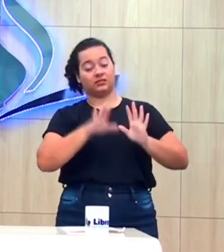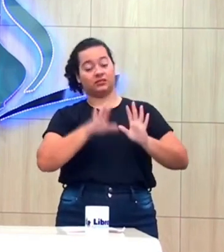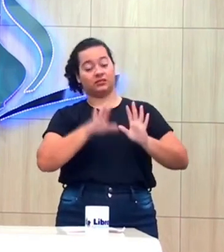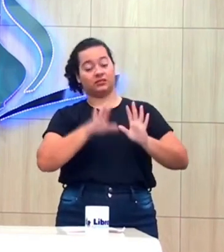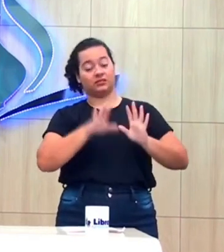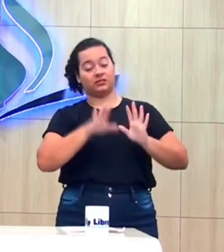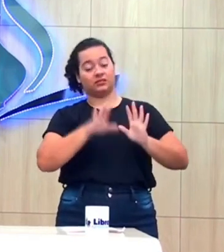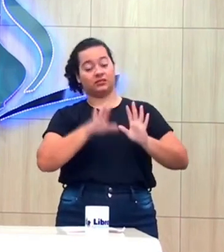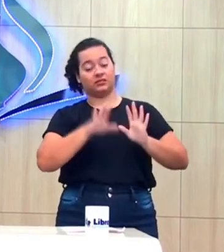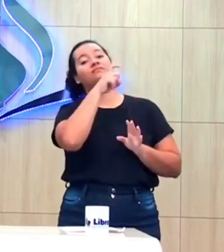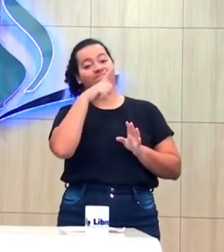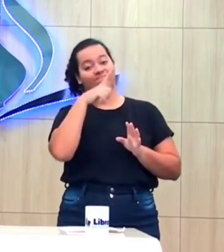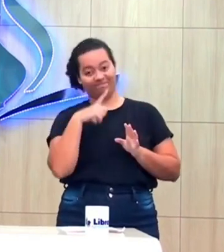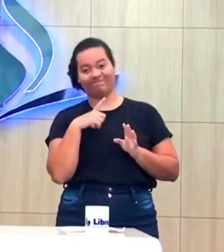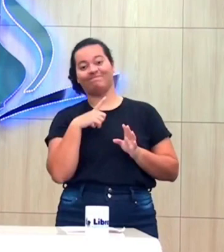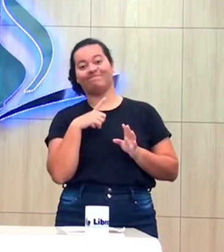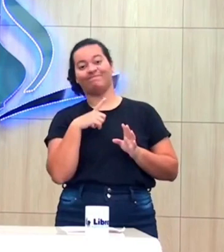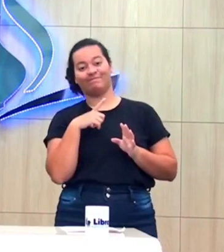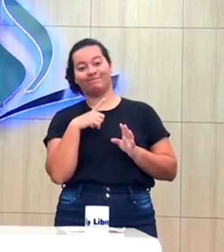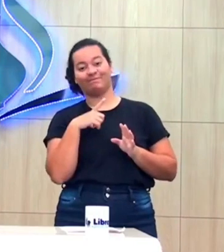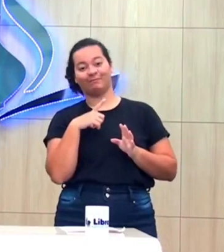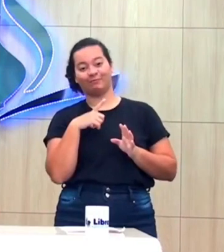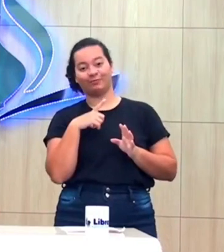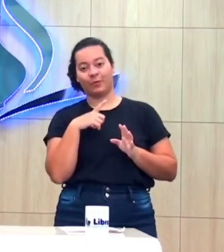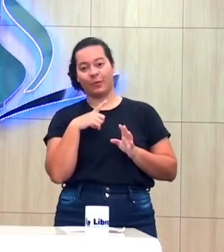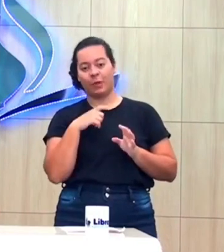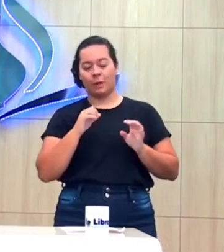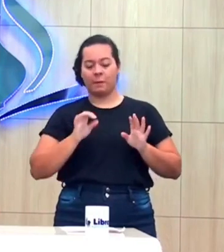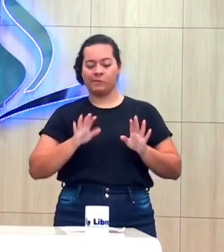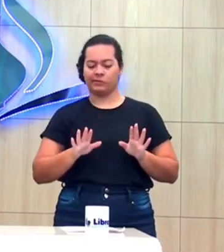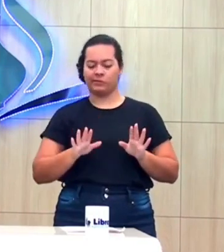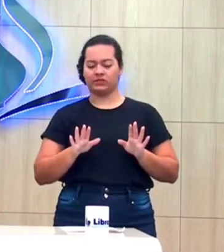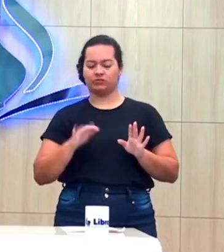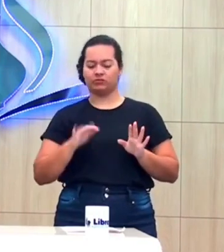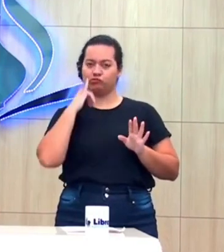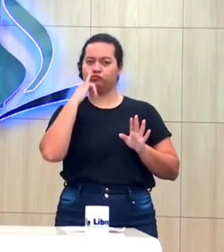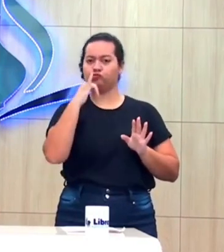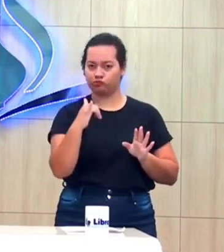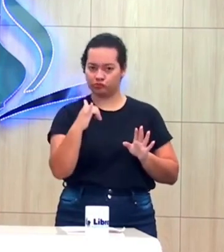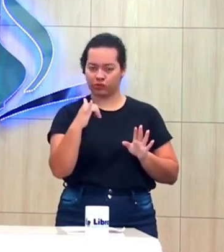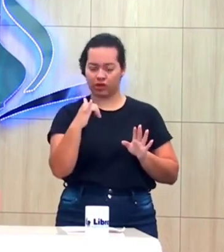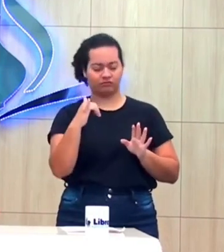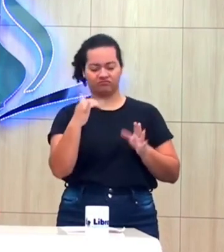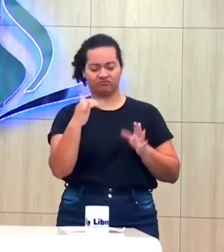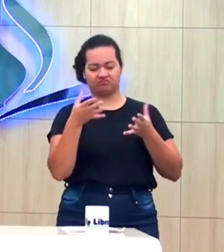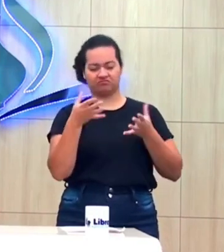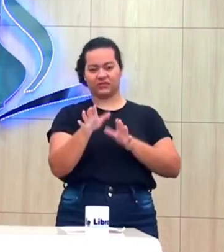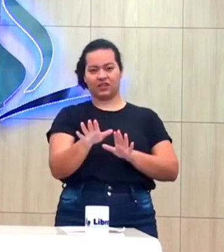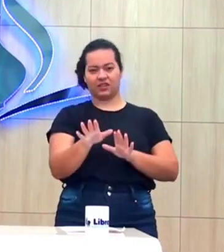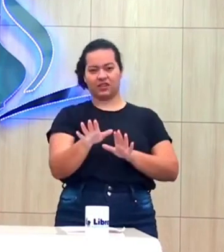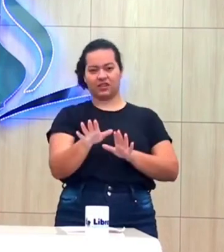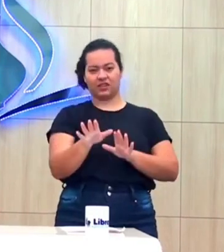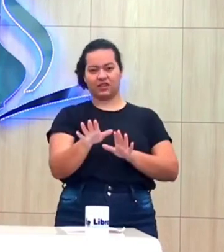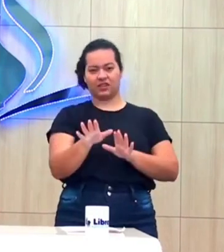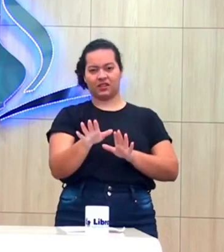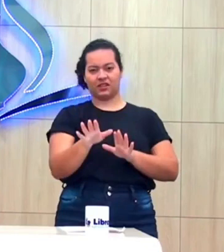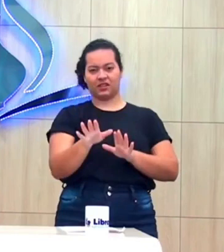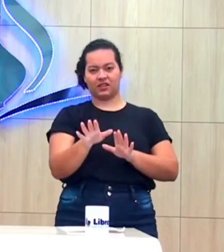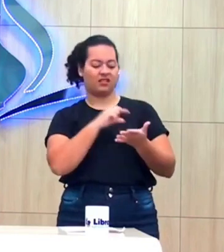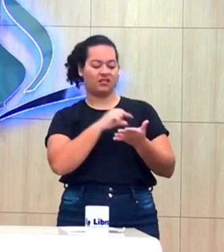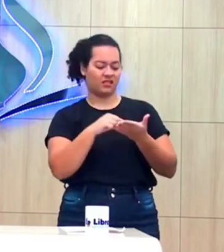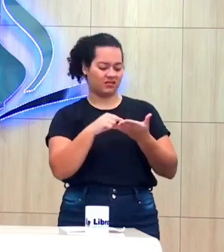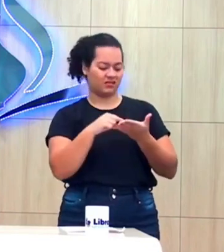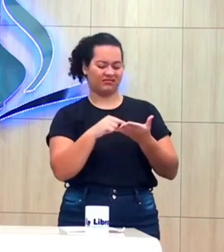prova, não falta adversidade. Eu não quero aqui dizer que as pessoas que fazem esta interpretação, ela